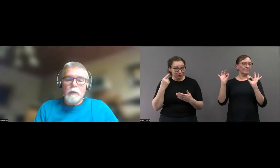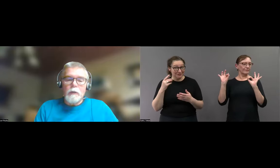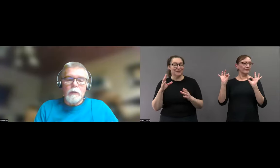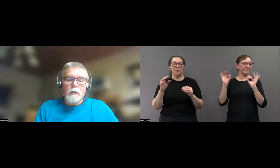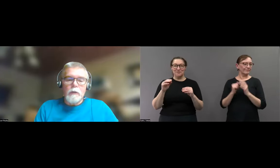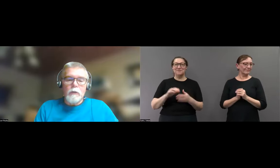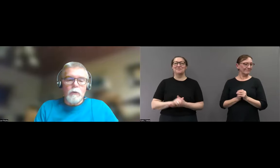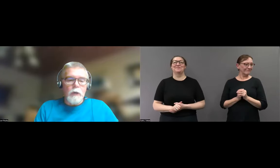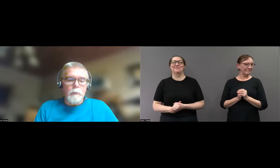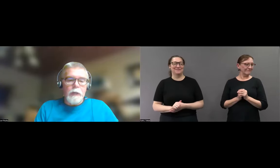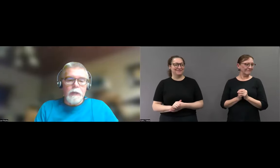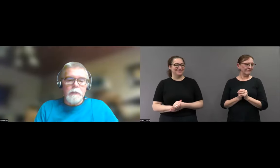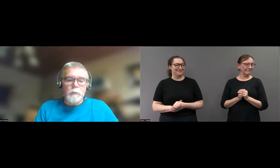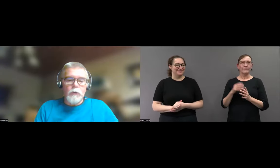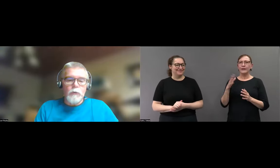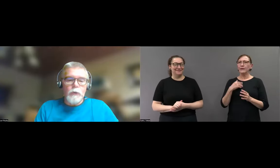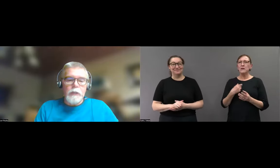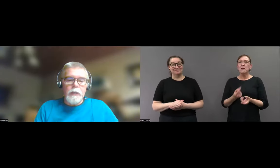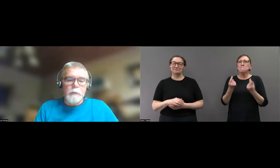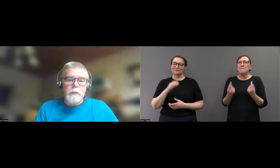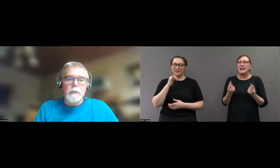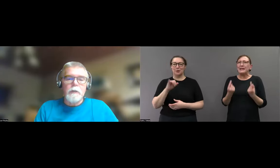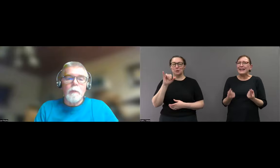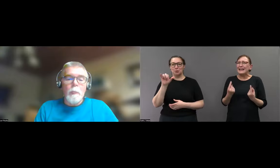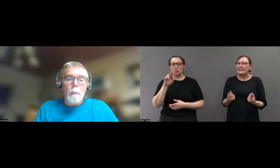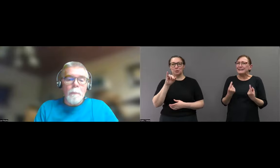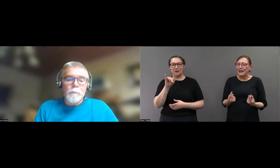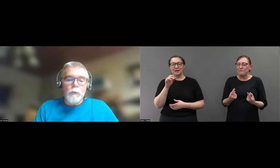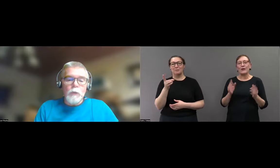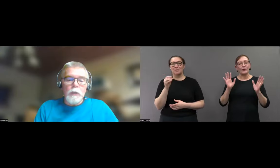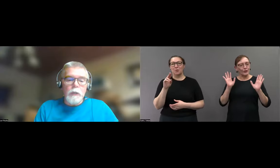kuuluu. No onhan merkillistä. No yritetäänpäs tässä